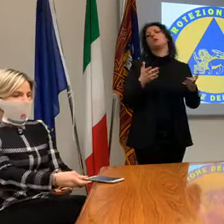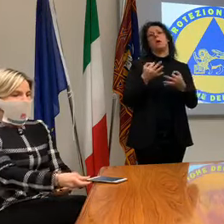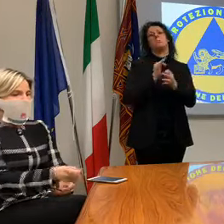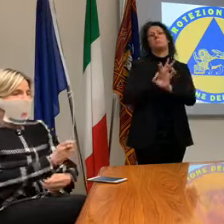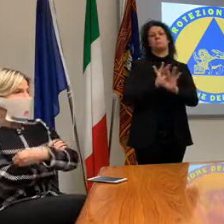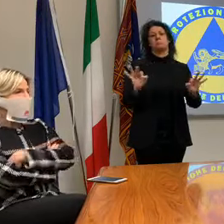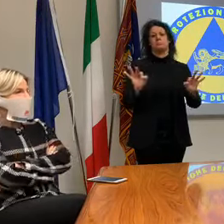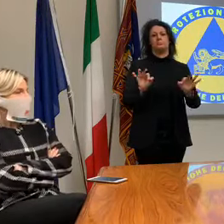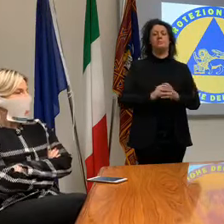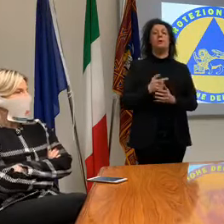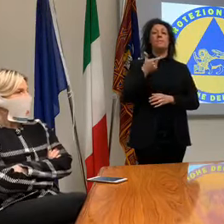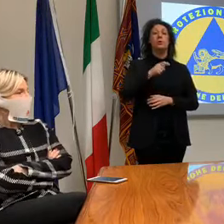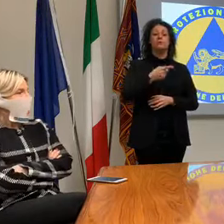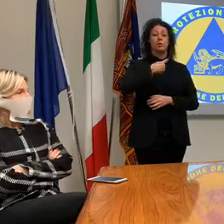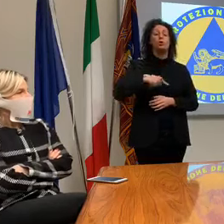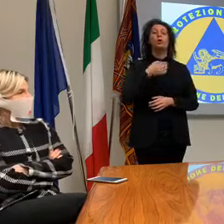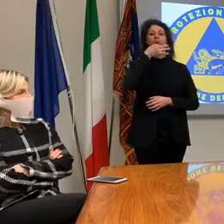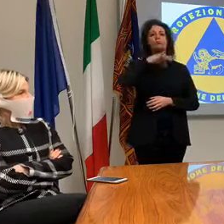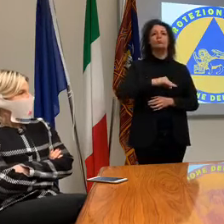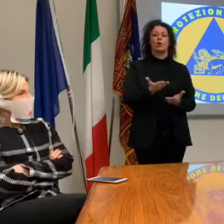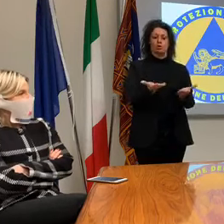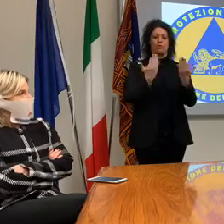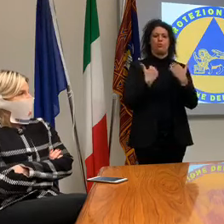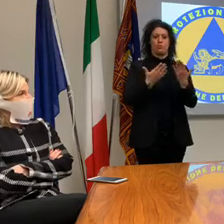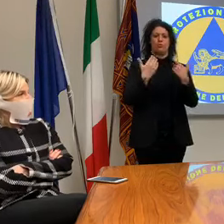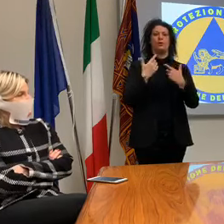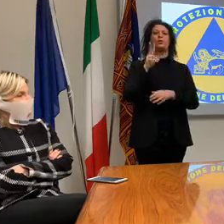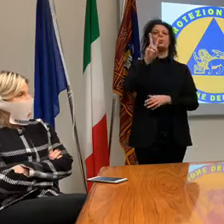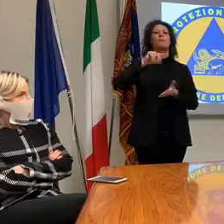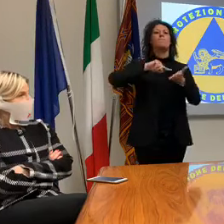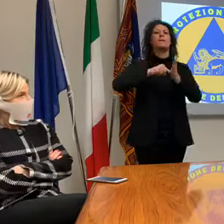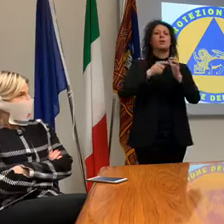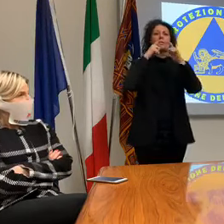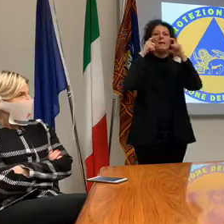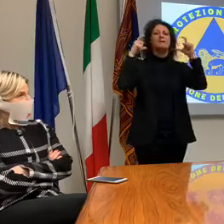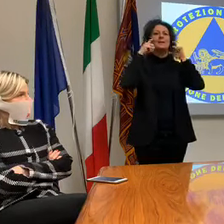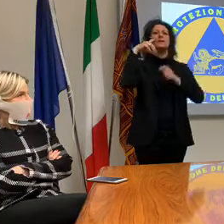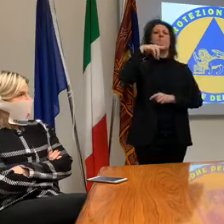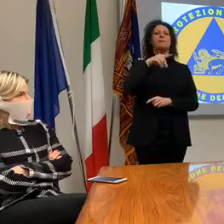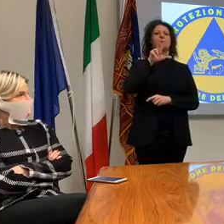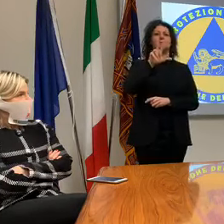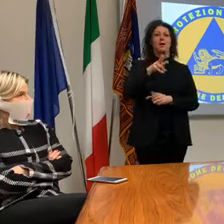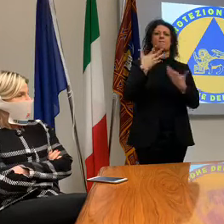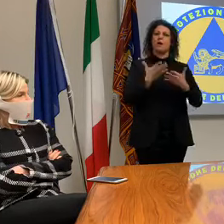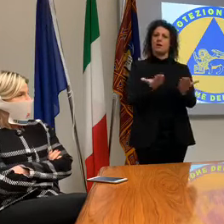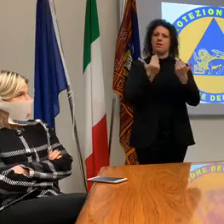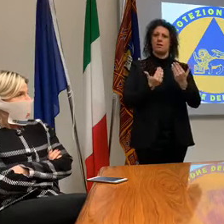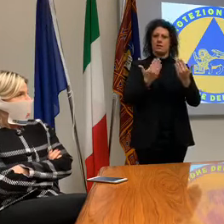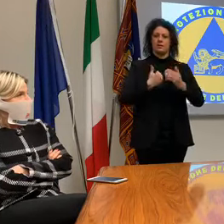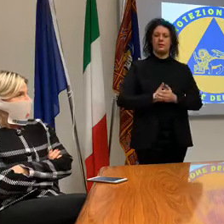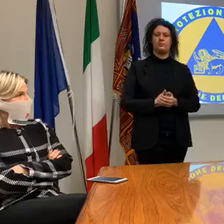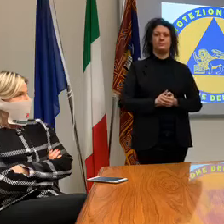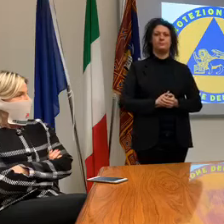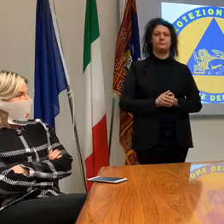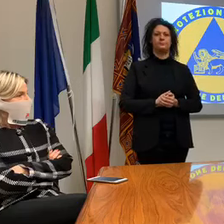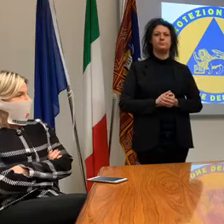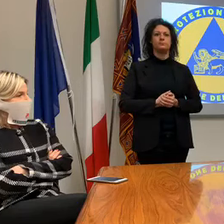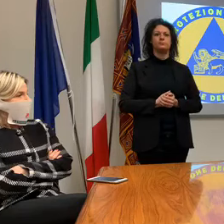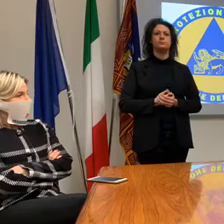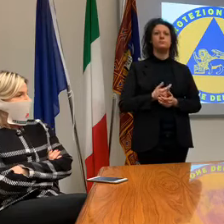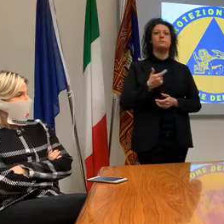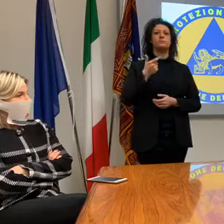riusciti ad acquistare un carico di 2 milioni di mascherine P3, che come aveva scoperto un giacimento con una